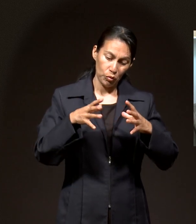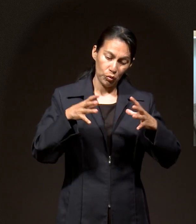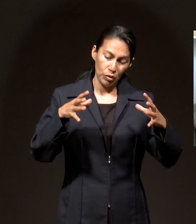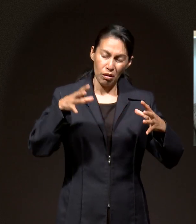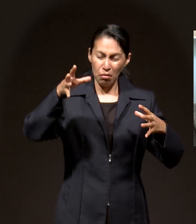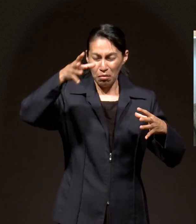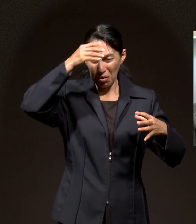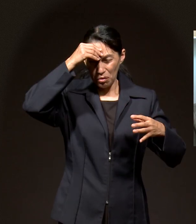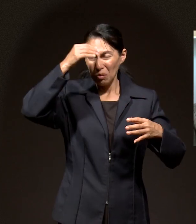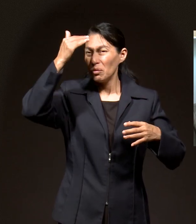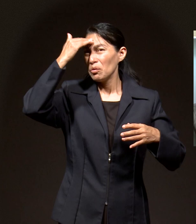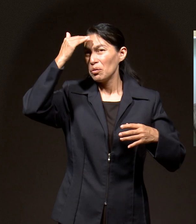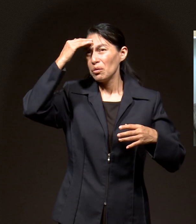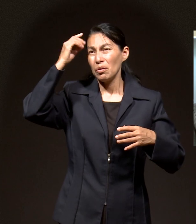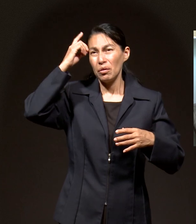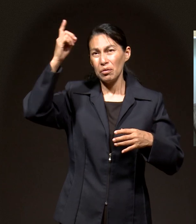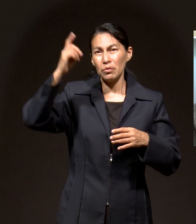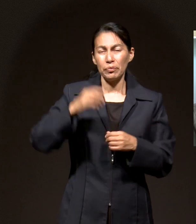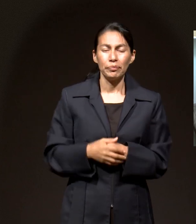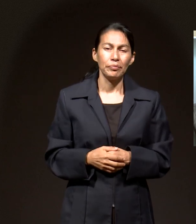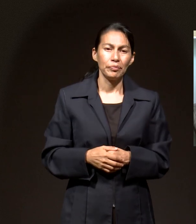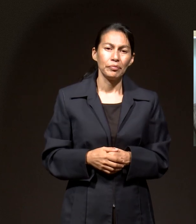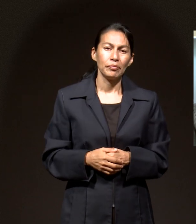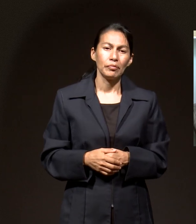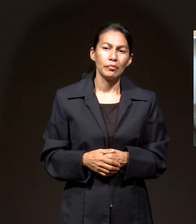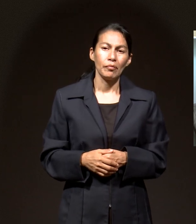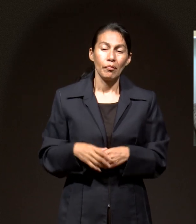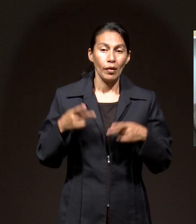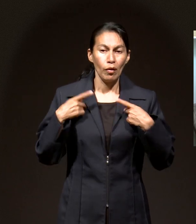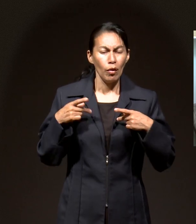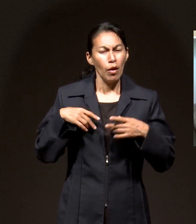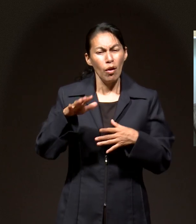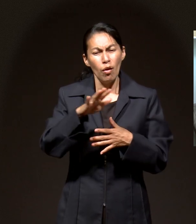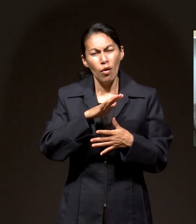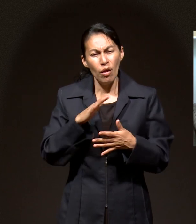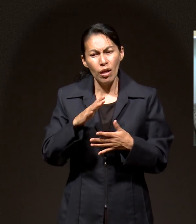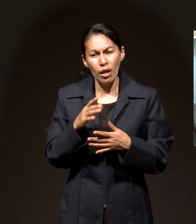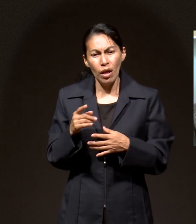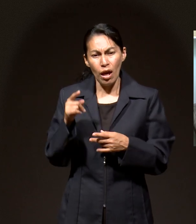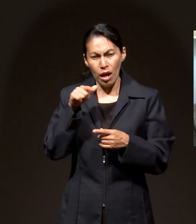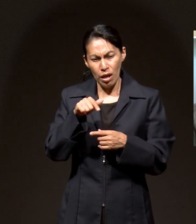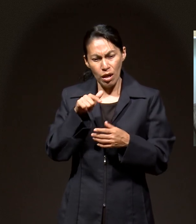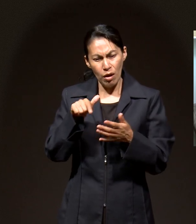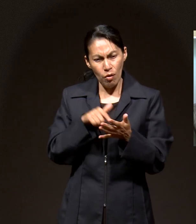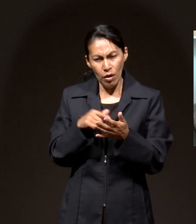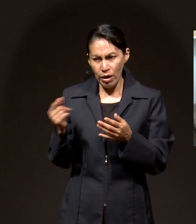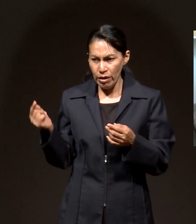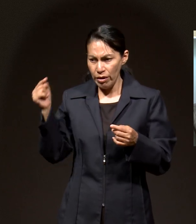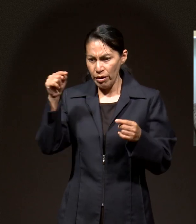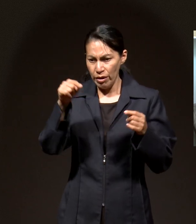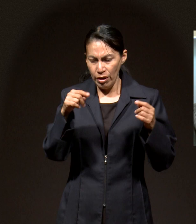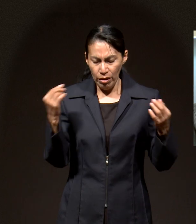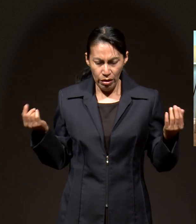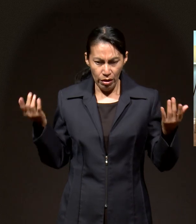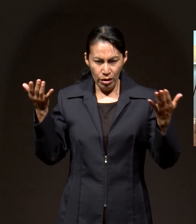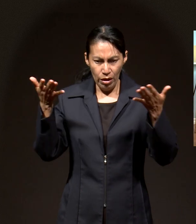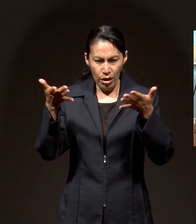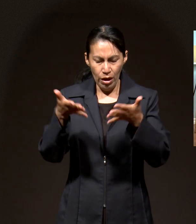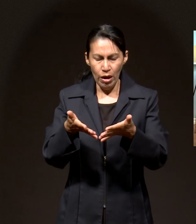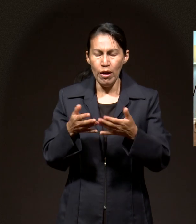a través de la precisamente colaboración que todos los que llegan allí hacen, igual que tú, ¿no? Mire, yo creo